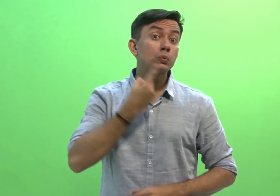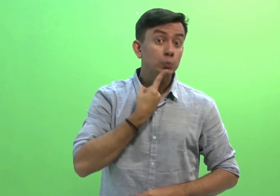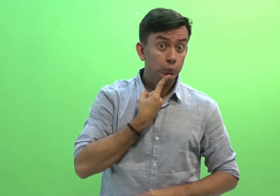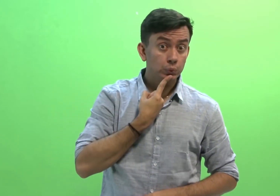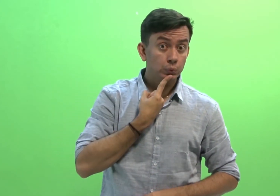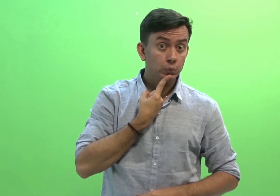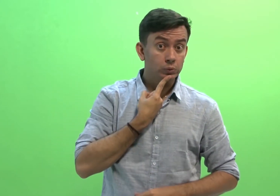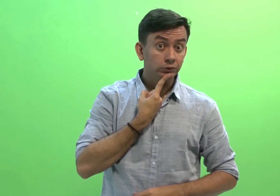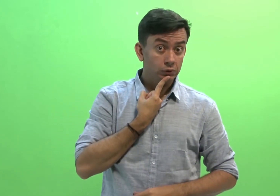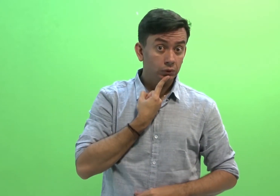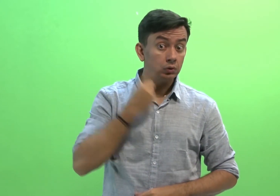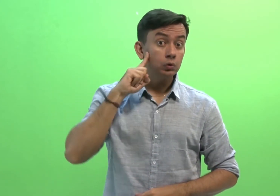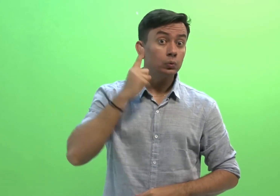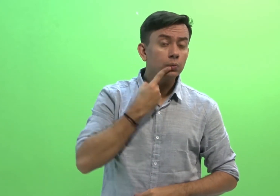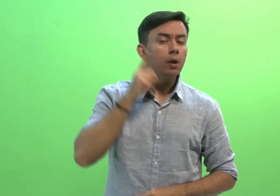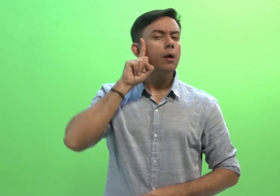exemplo, surdo,